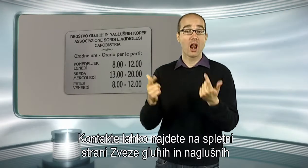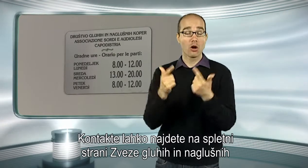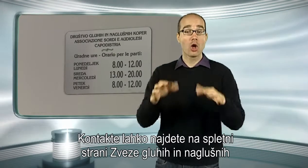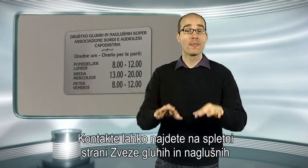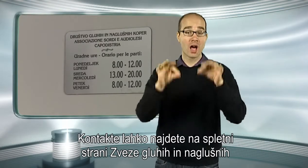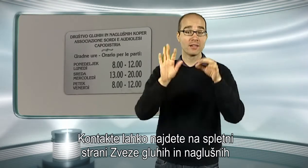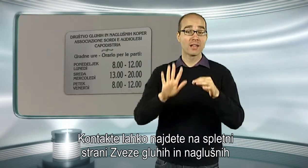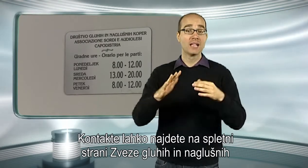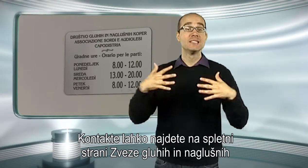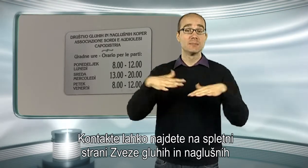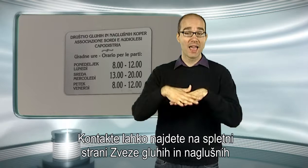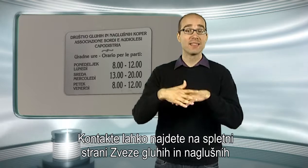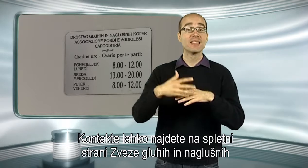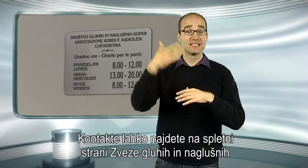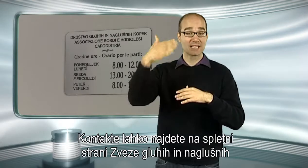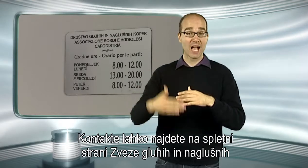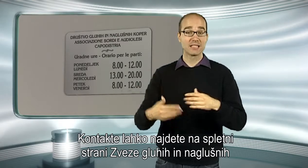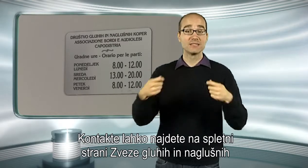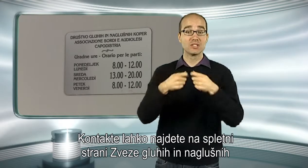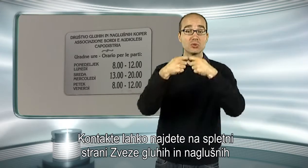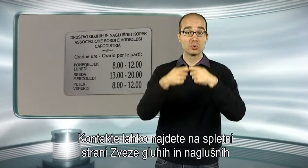Kontakte lahko najdete na spletni strani Zveze gluhih in